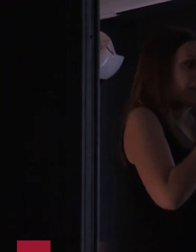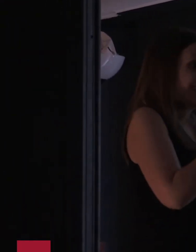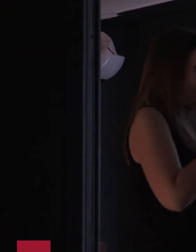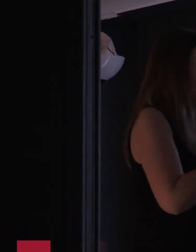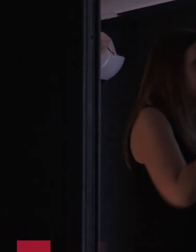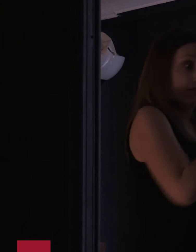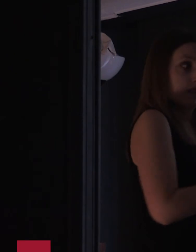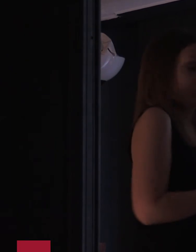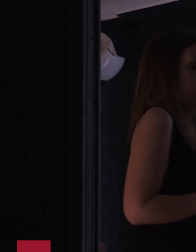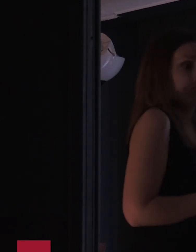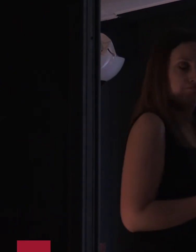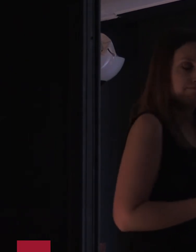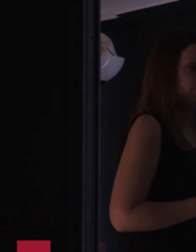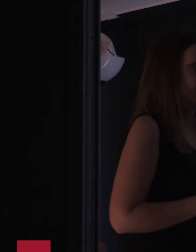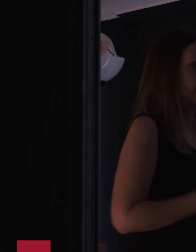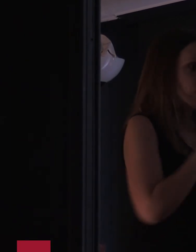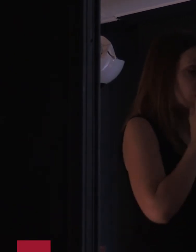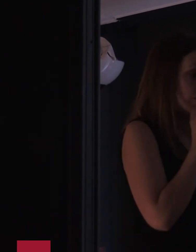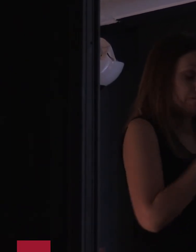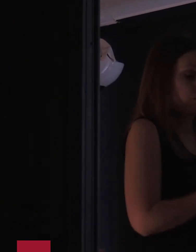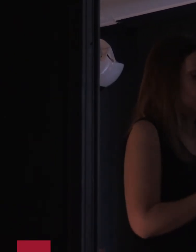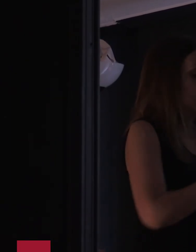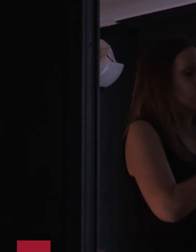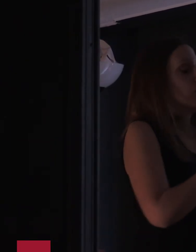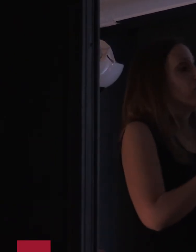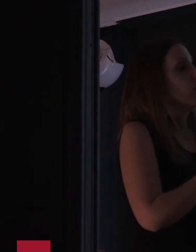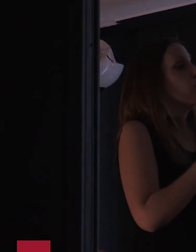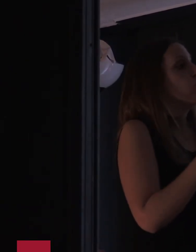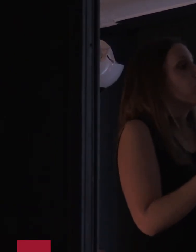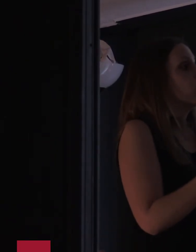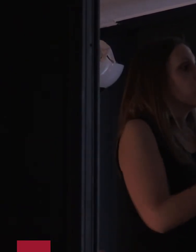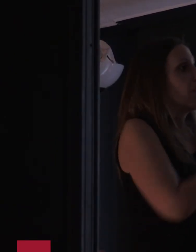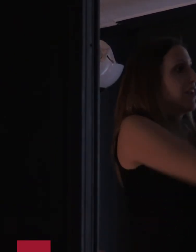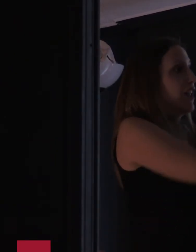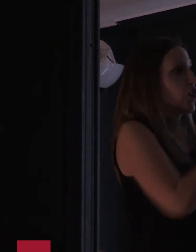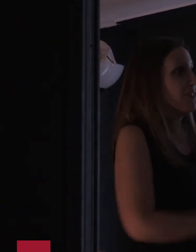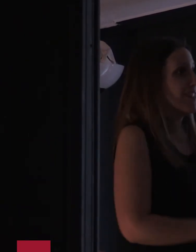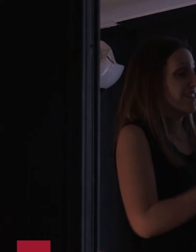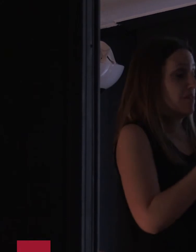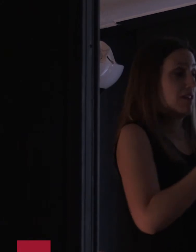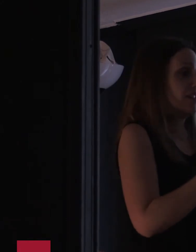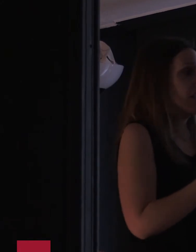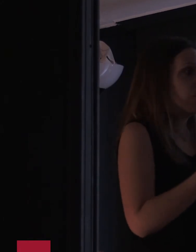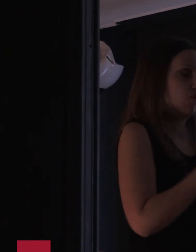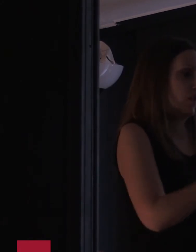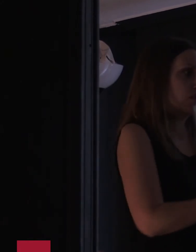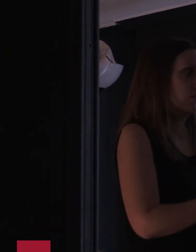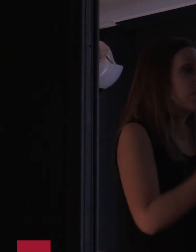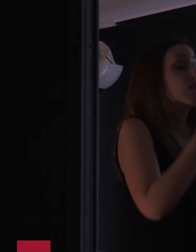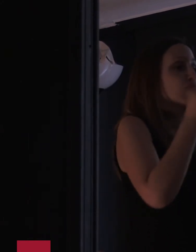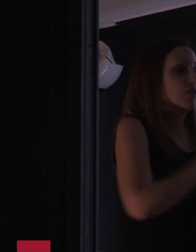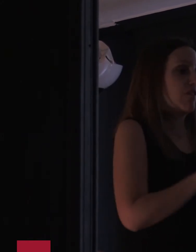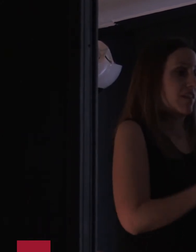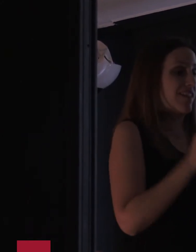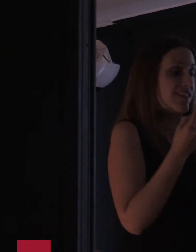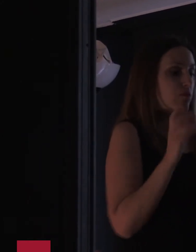sirven, no todas las geometrías de materiales sirven y en cualquier caso muchas veces hay que encapsularlos. El problema también es